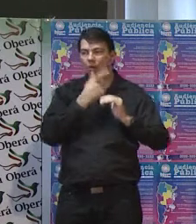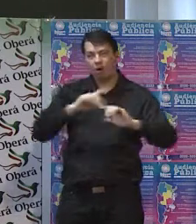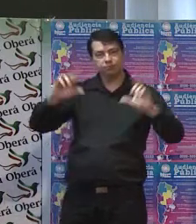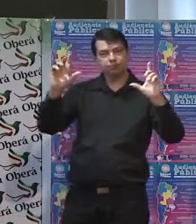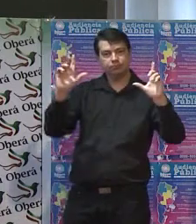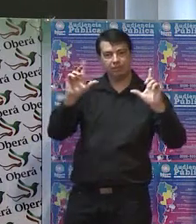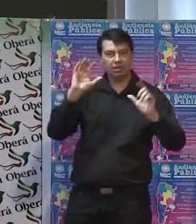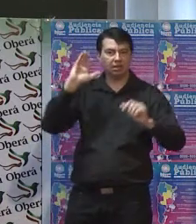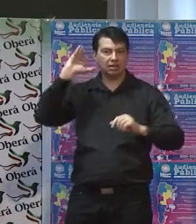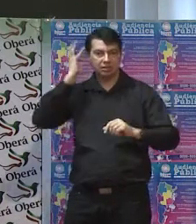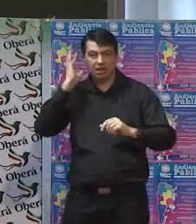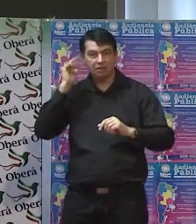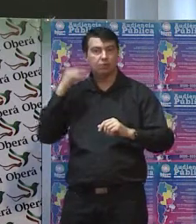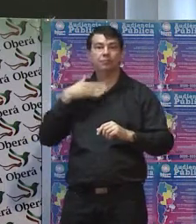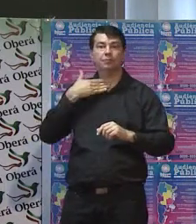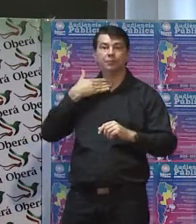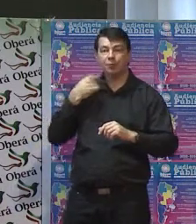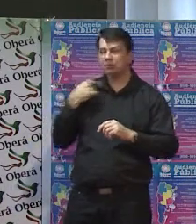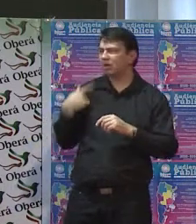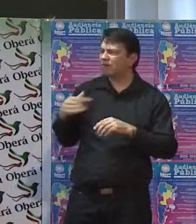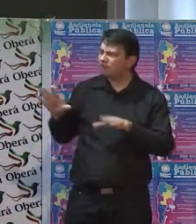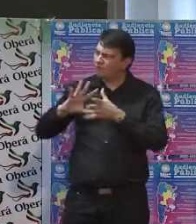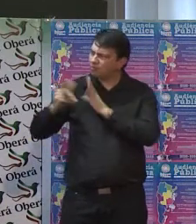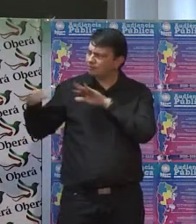y comprensión e igualdad.